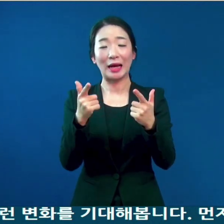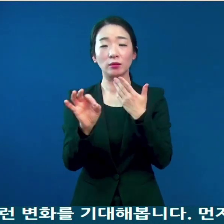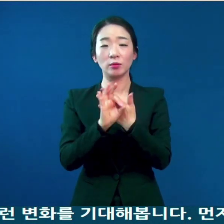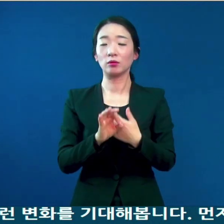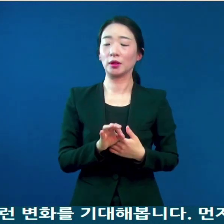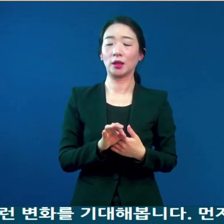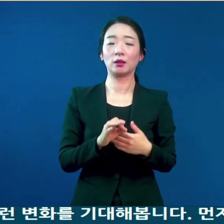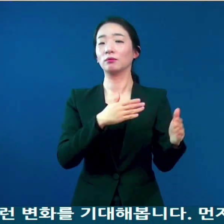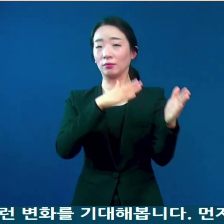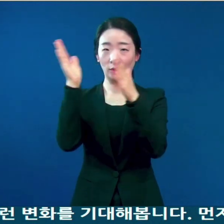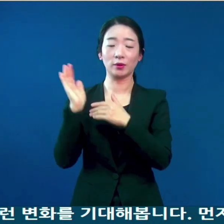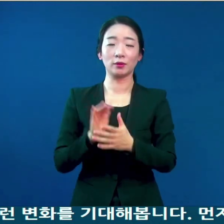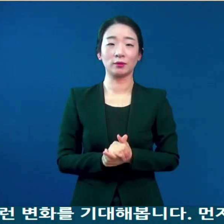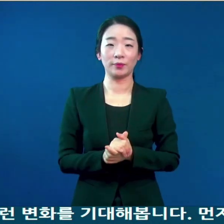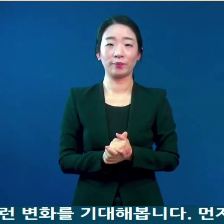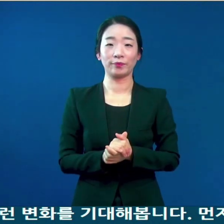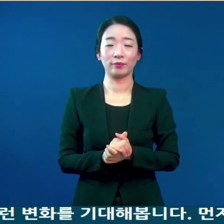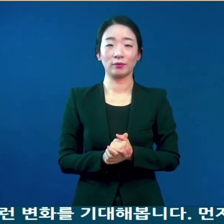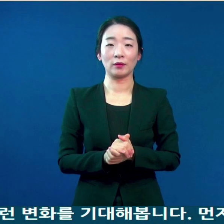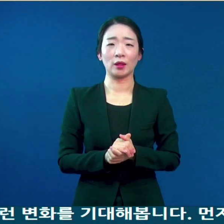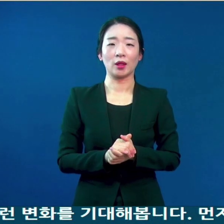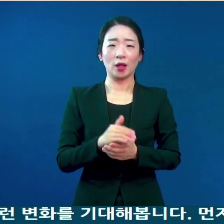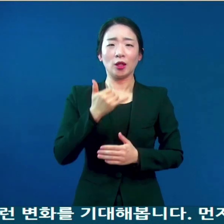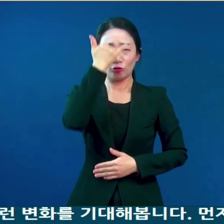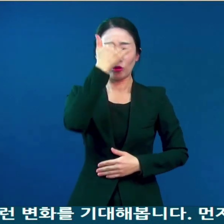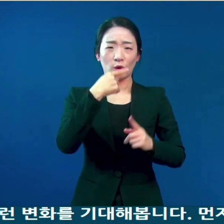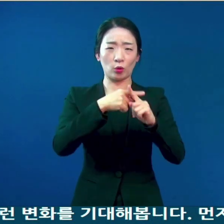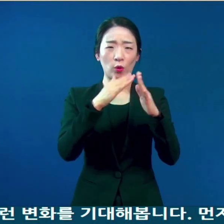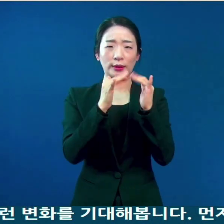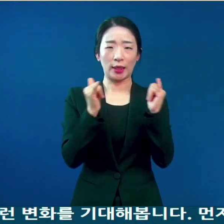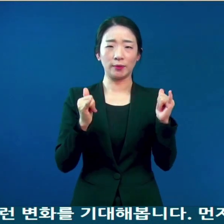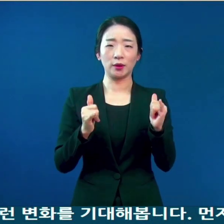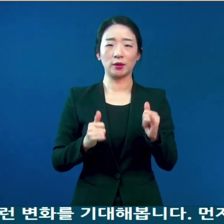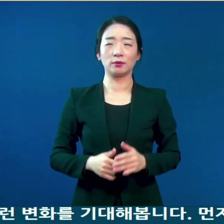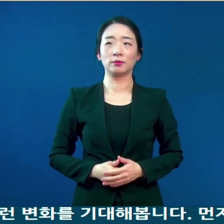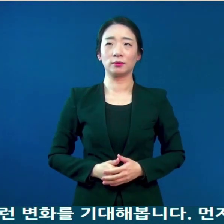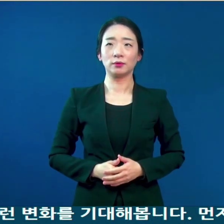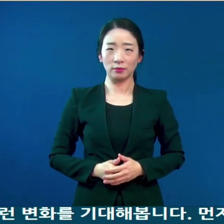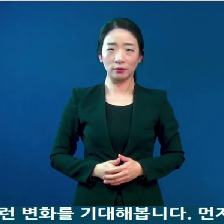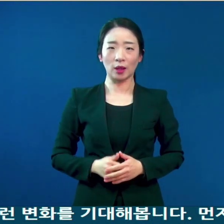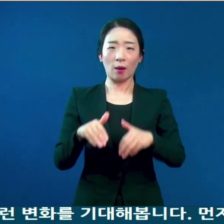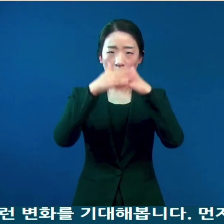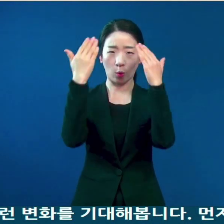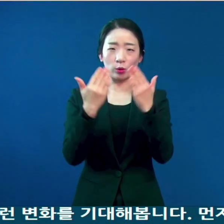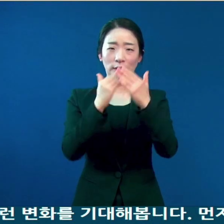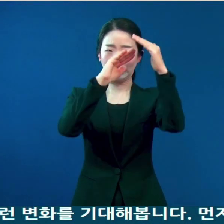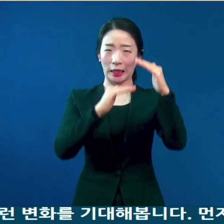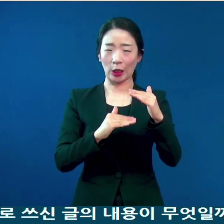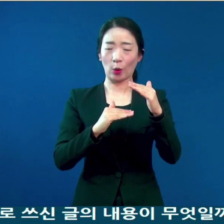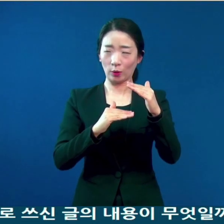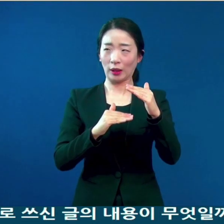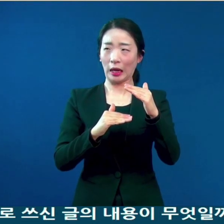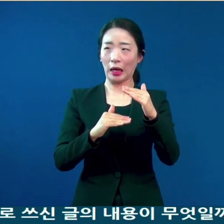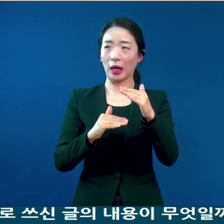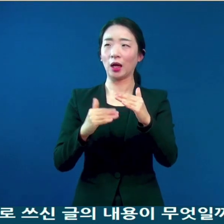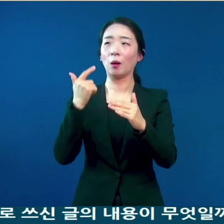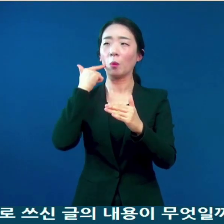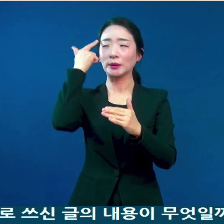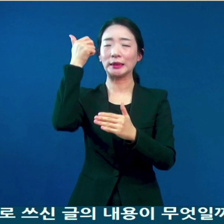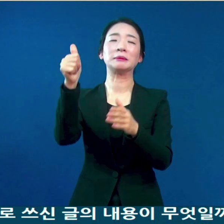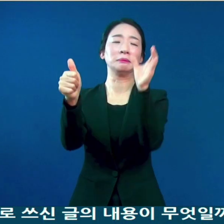우리 충영교회 성도님들은 굉장히 점잖으세요. 그래서 모든 내용을 다 목사님께